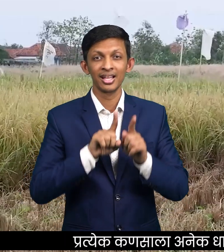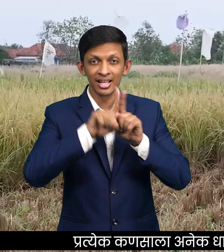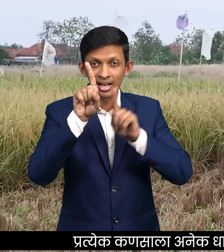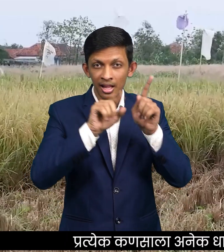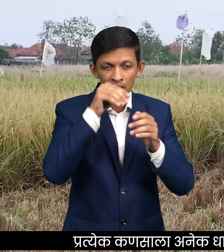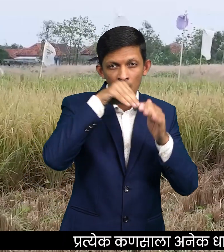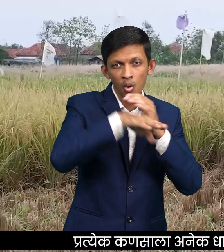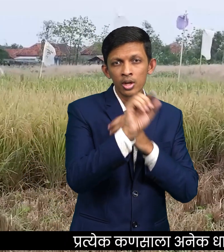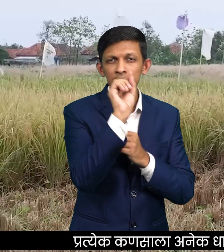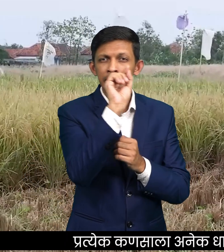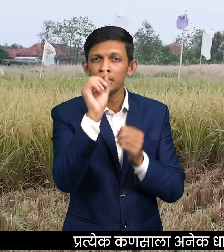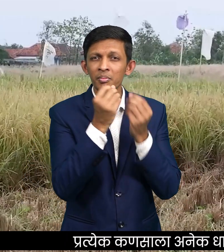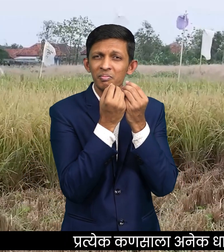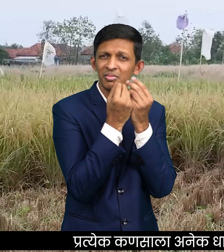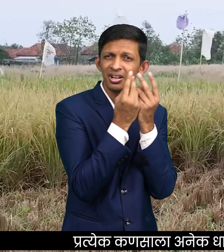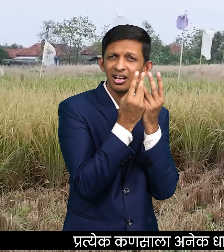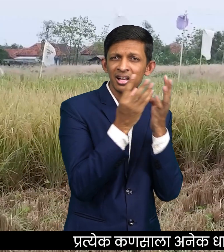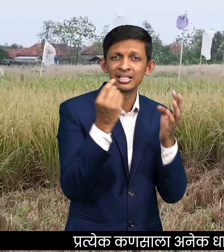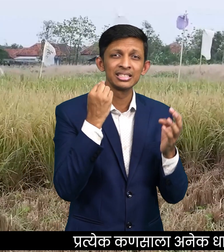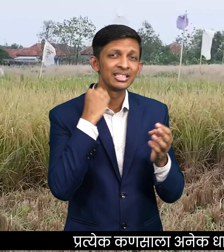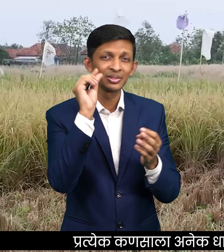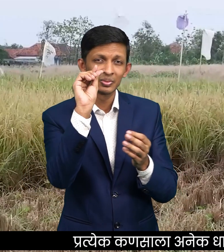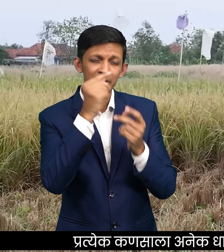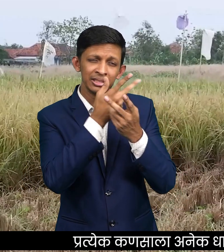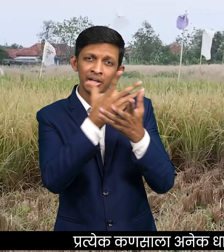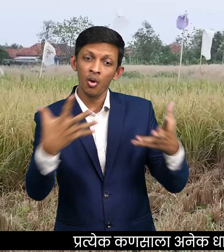प्रत्येक कणसाला अनेक धान्याच्या बिया जोडलेल्या असतात.